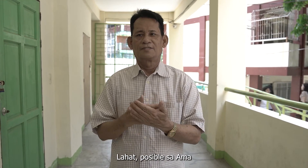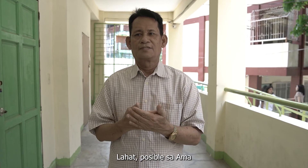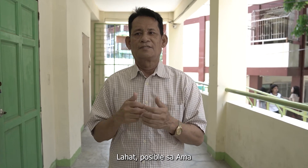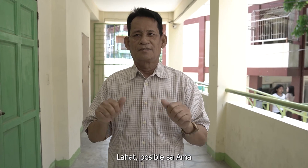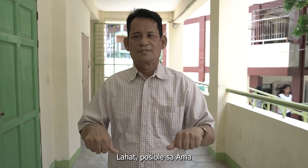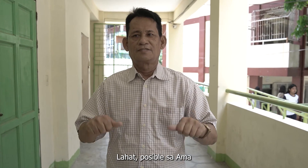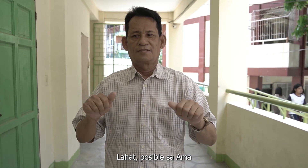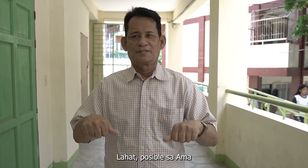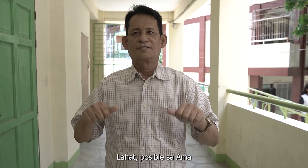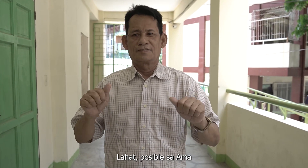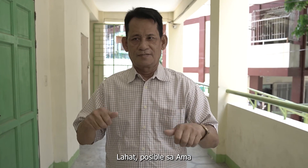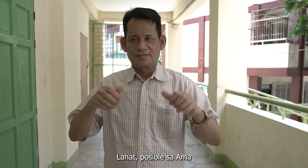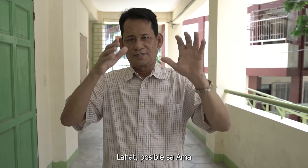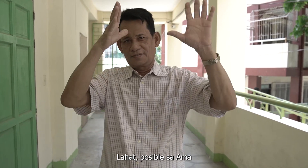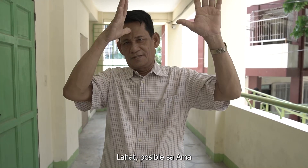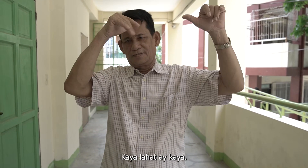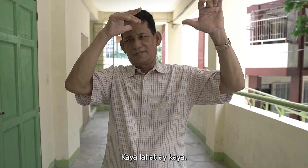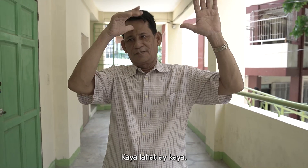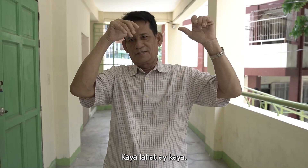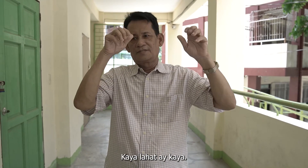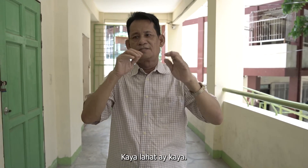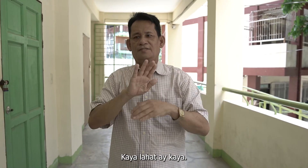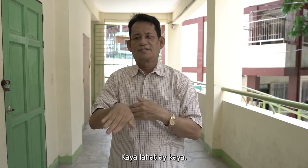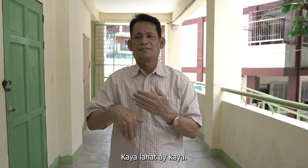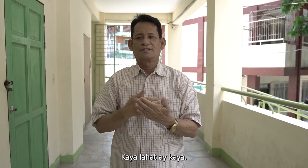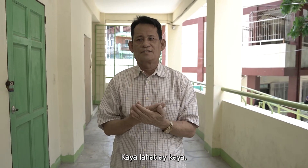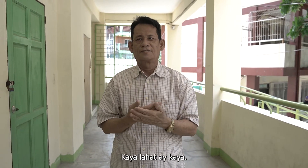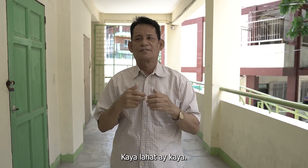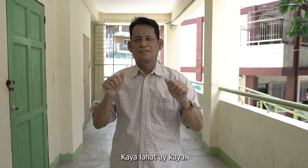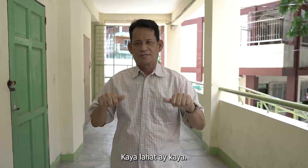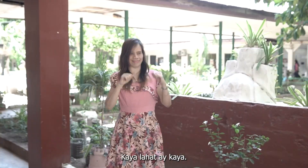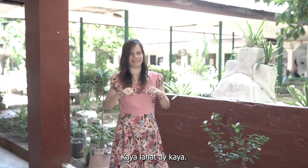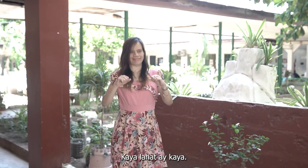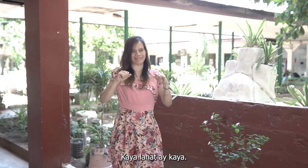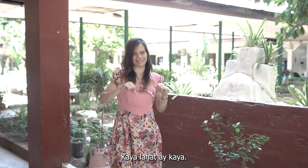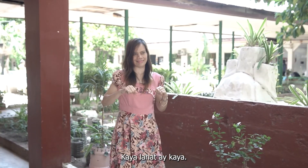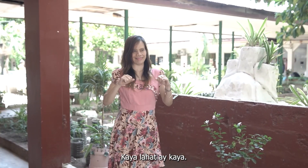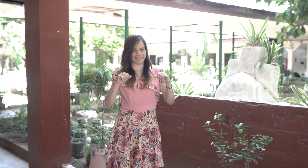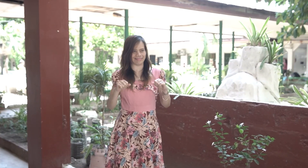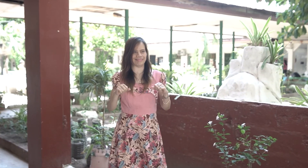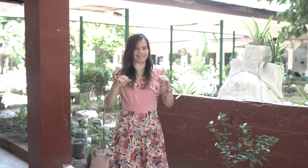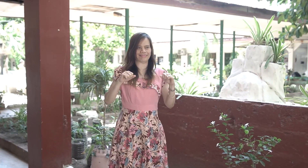lahat posible sa Ama, kaya lahat ay kaya.